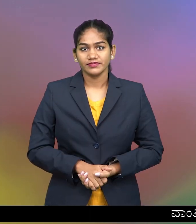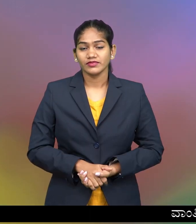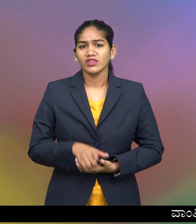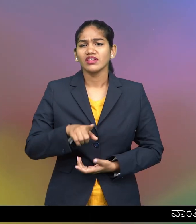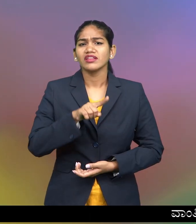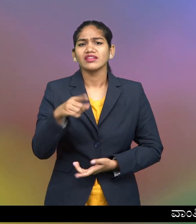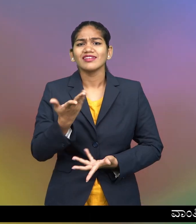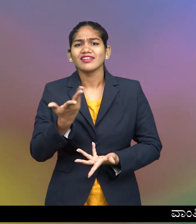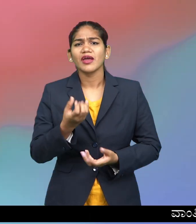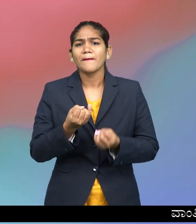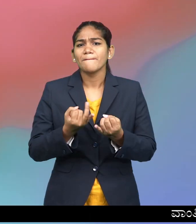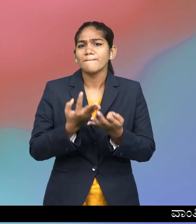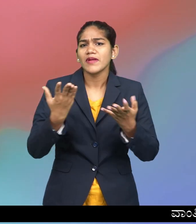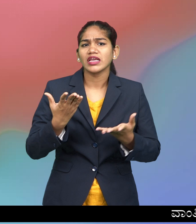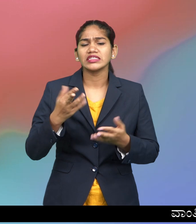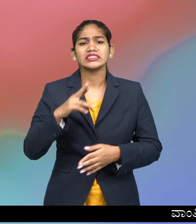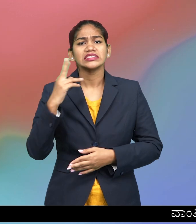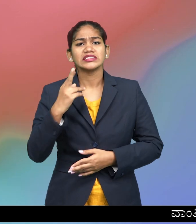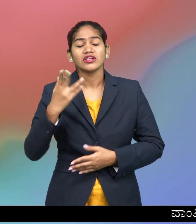ವಾಂತಿಗೆ ಹಲವು ಕಾರಣಗಳಿವೆ,